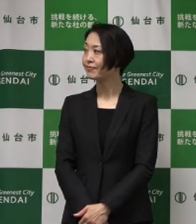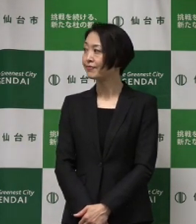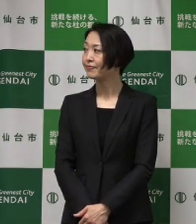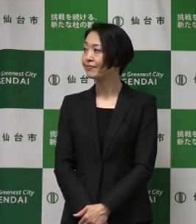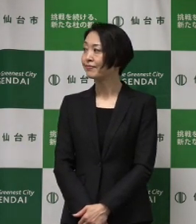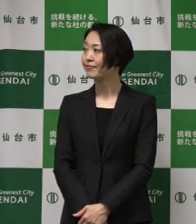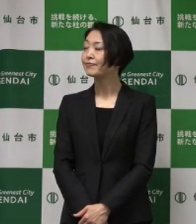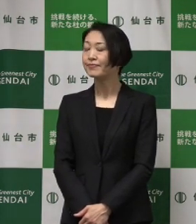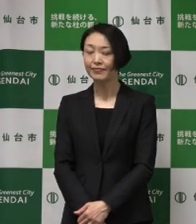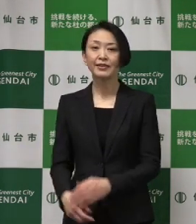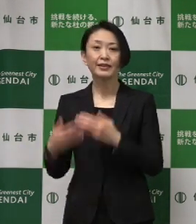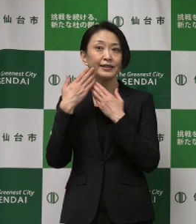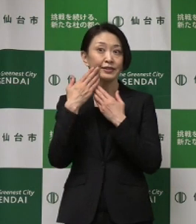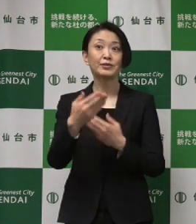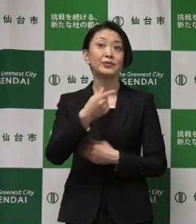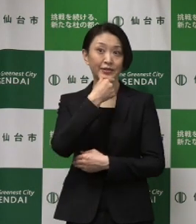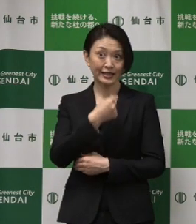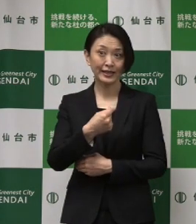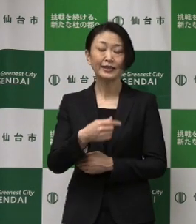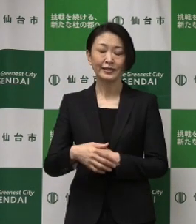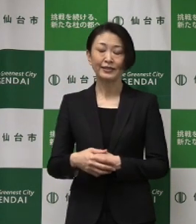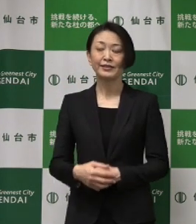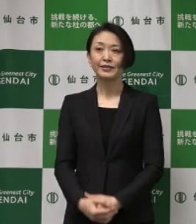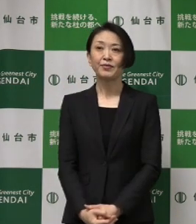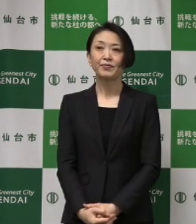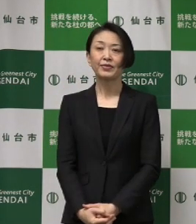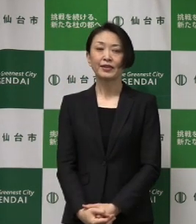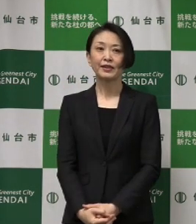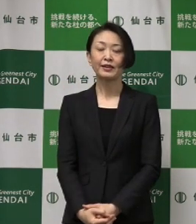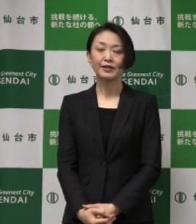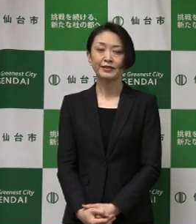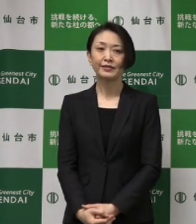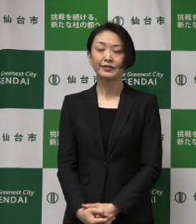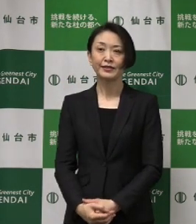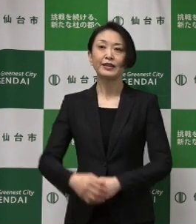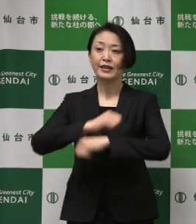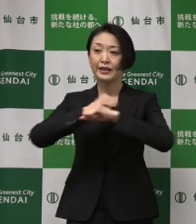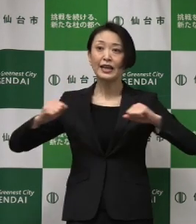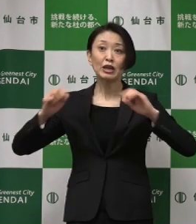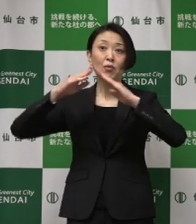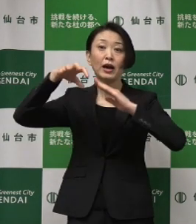と話が申し訳ないですけど、大規模、接種に関して、はい、